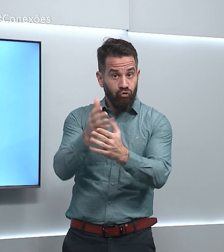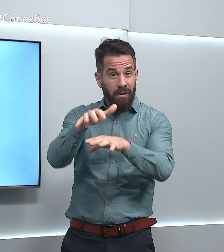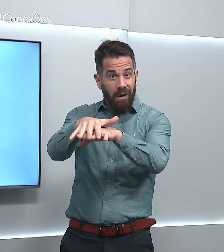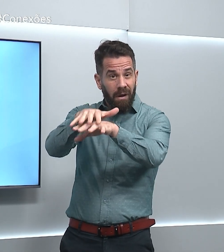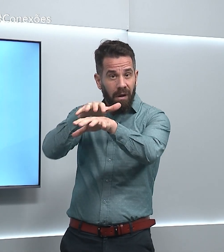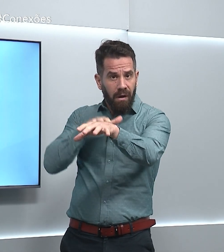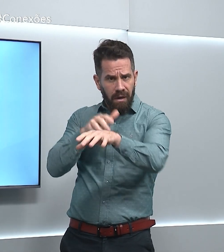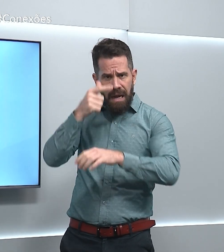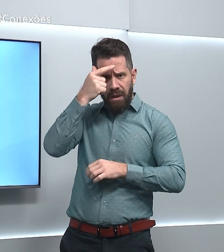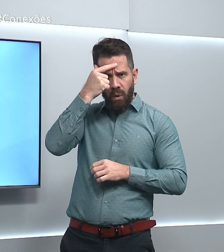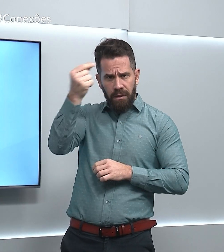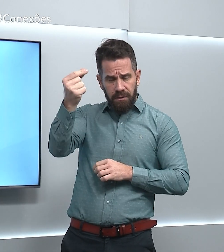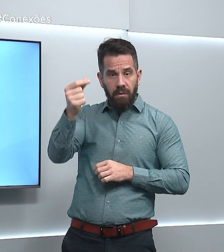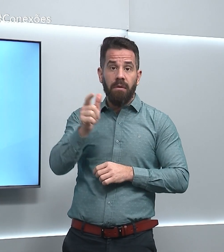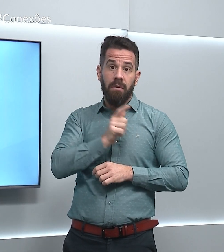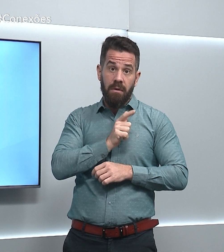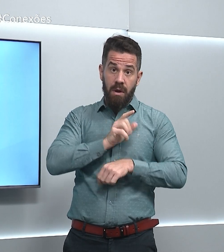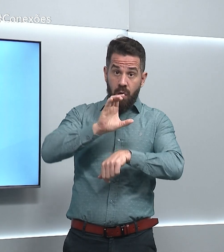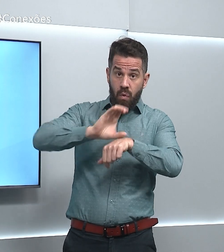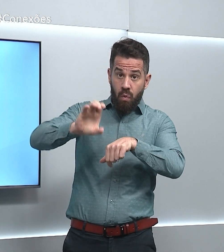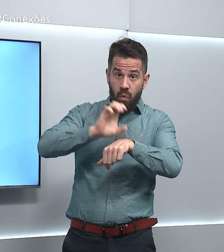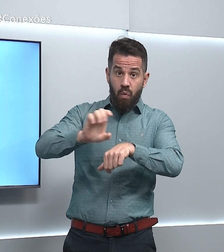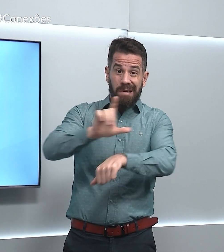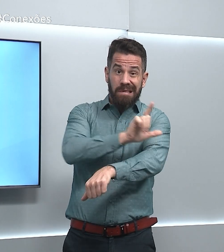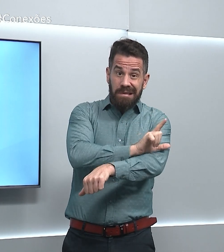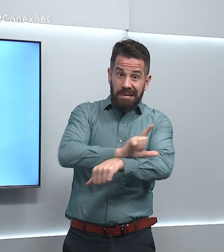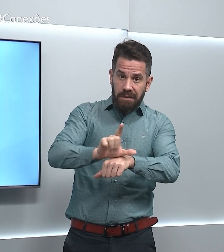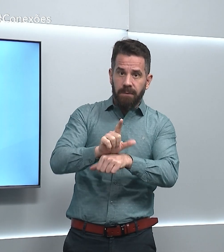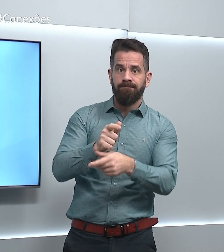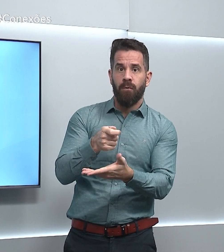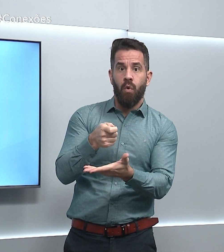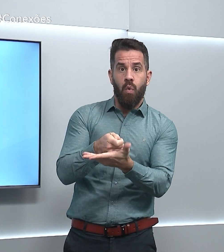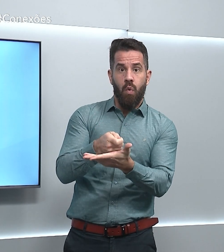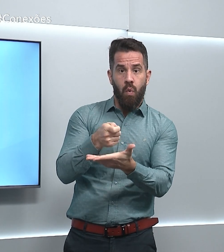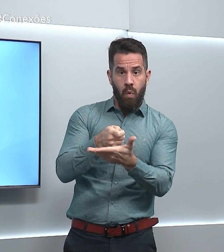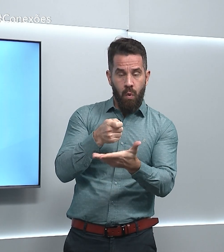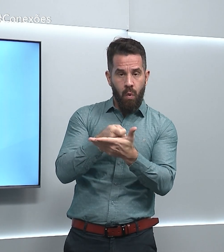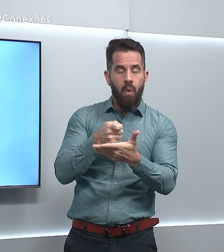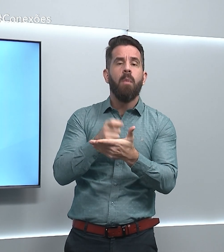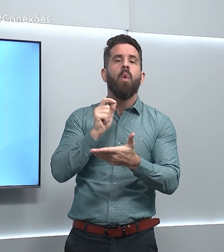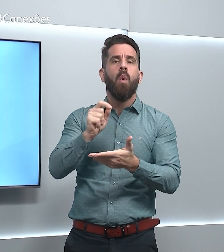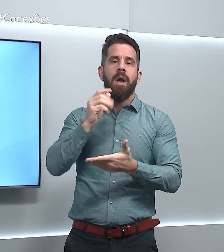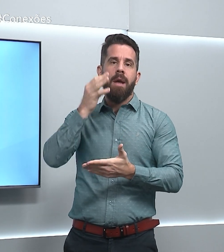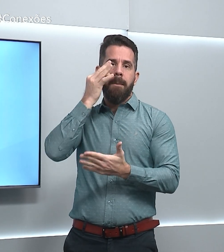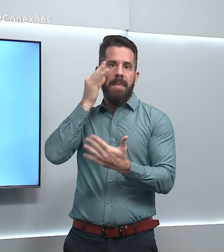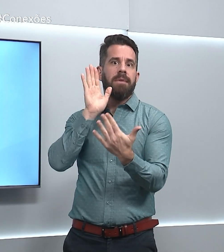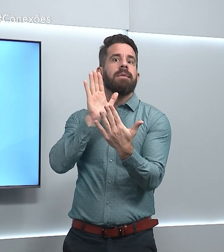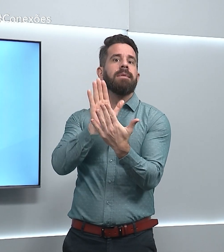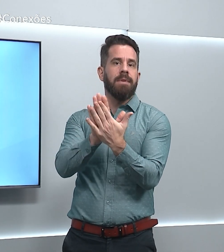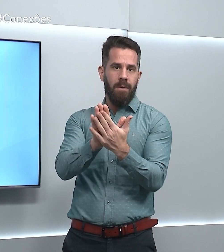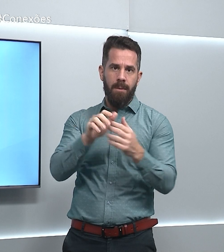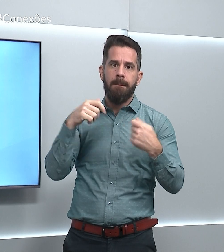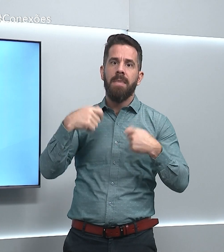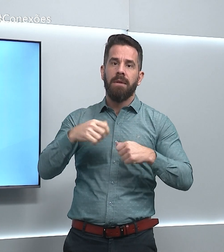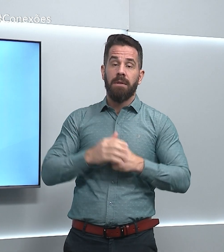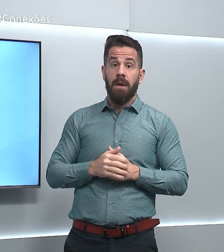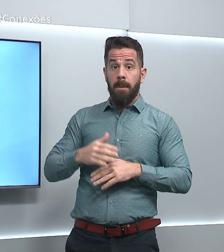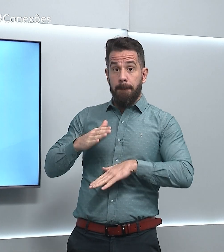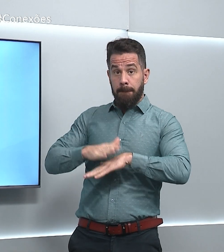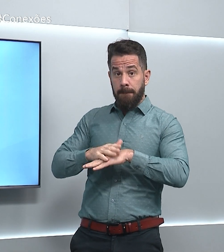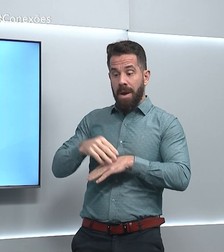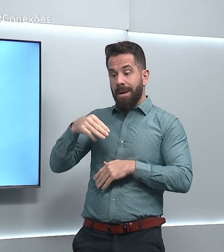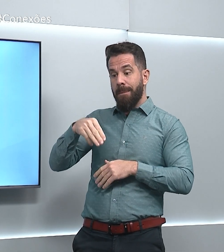homem de pele clara, com cabelos e olhos castanhos e que tem uma barba cheia. Vamos começar o nosso giro de